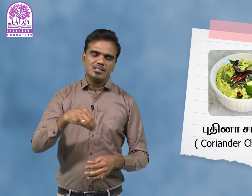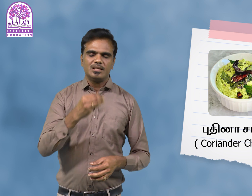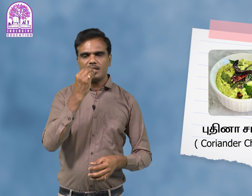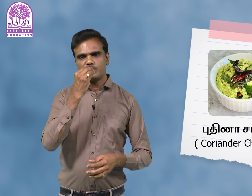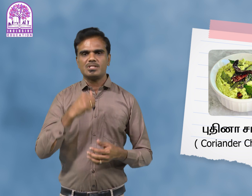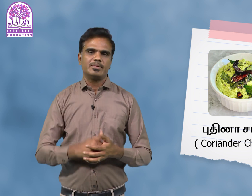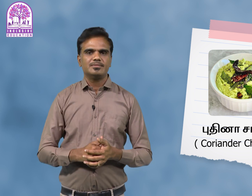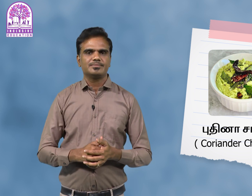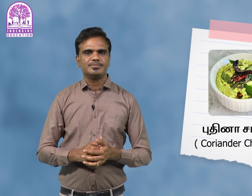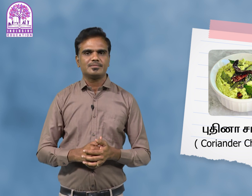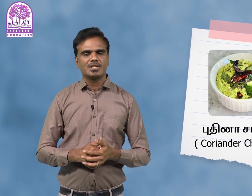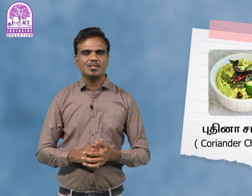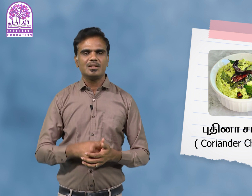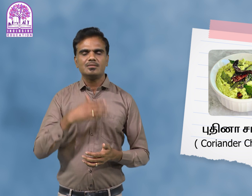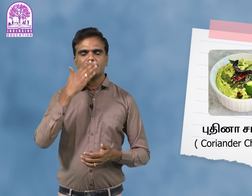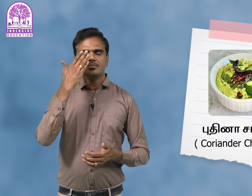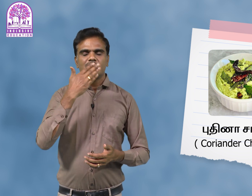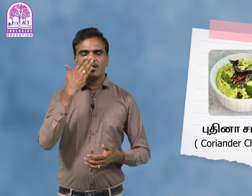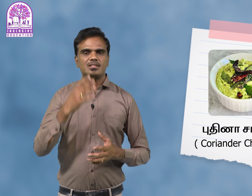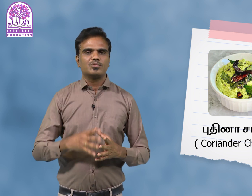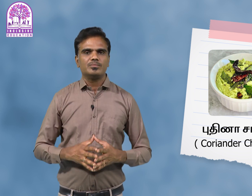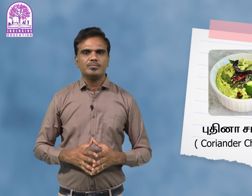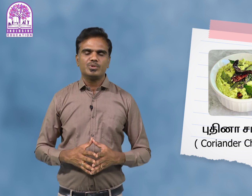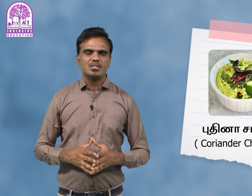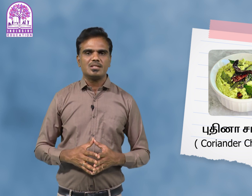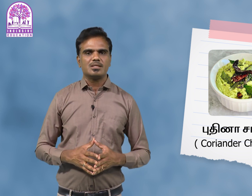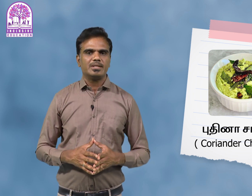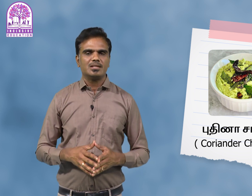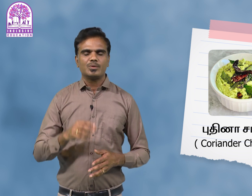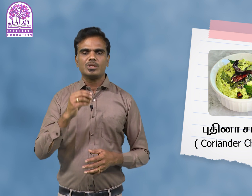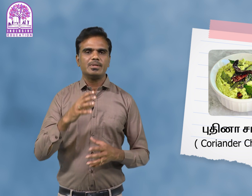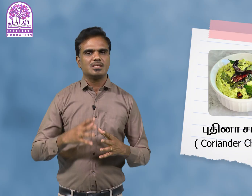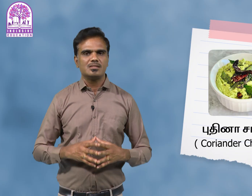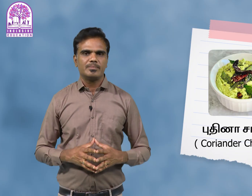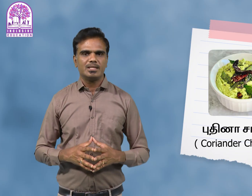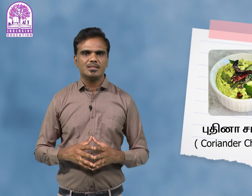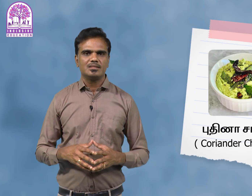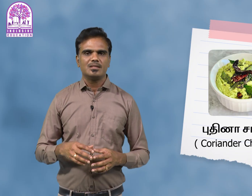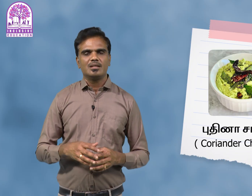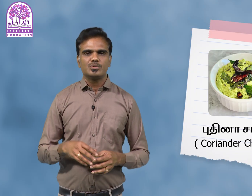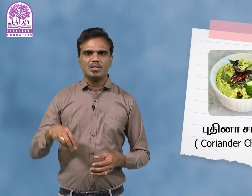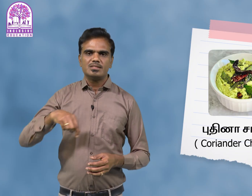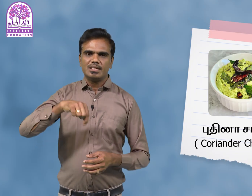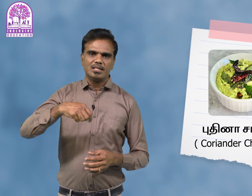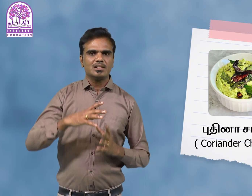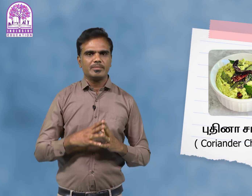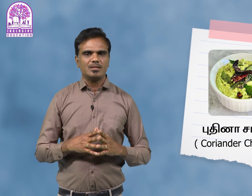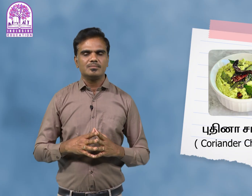சட்னியை நான் சுட்டு சாப்பிட்டேன், சரிங்களா? வாசனையாக இருக்கும். புதினா சட்னி சாப்பிட்டேன், கொத்தமல்லி சட்னி சாப்பிட்டேன். ஸோ அந்த சட்னிக்கு அதை காமிக்கலாம்.